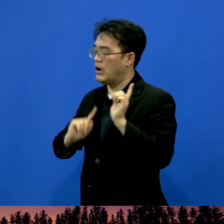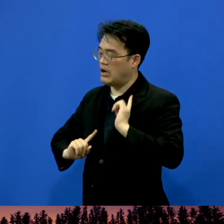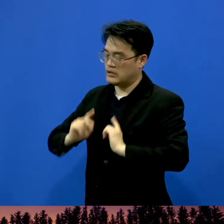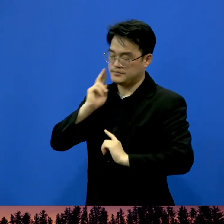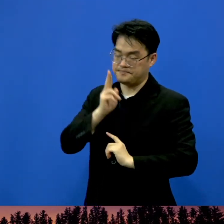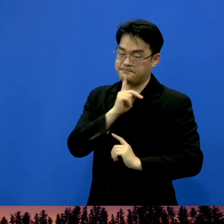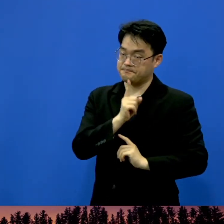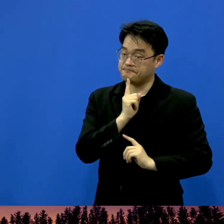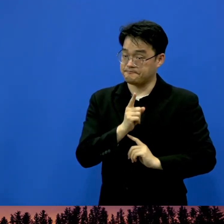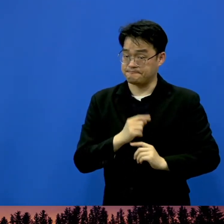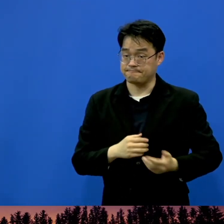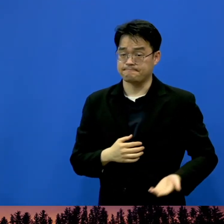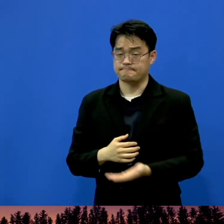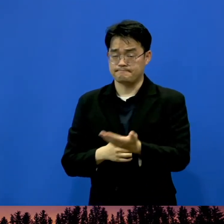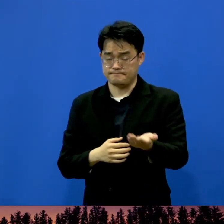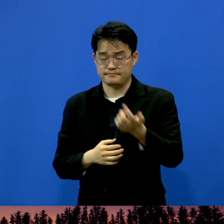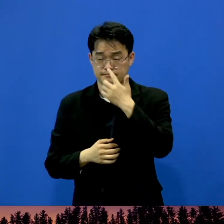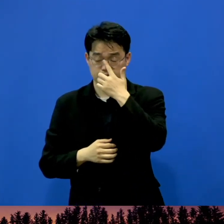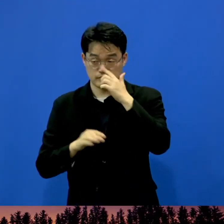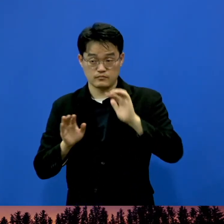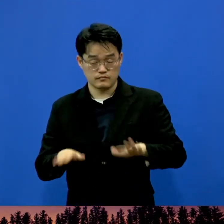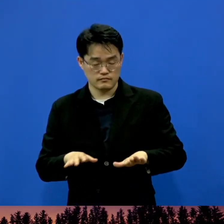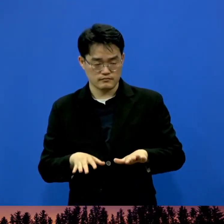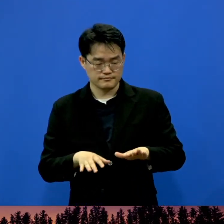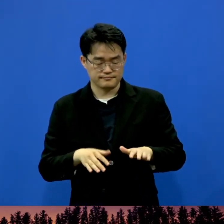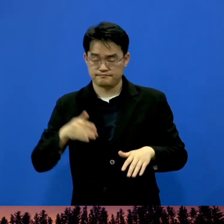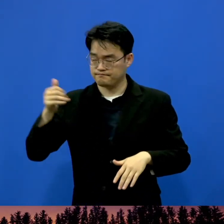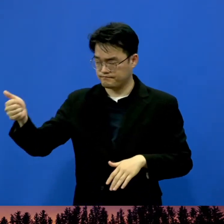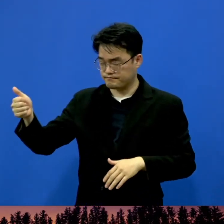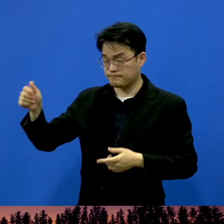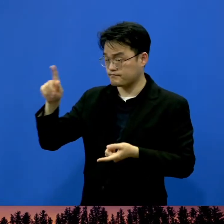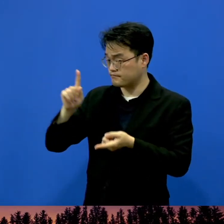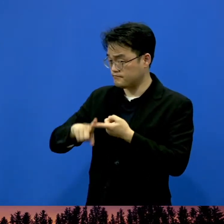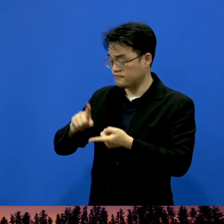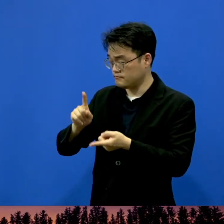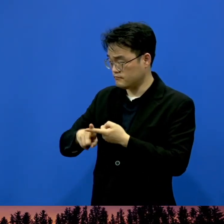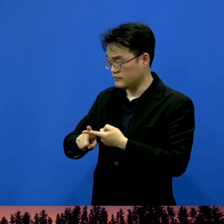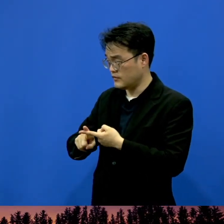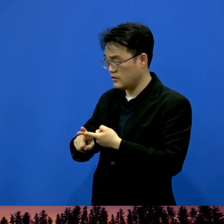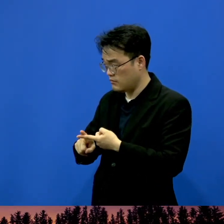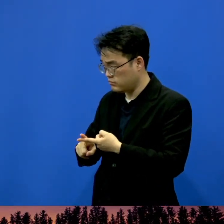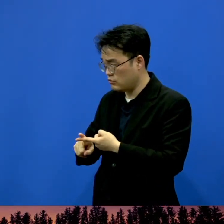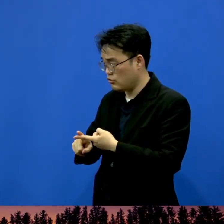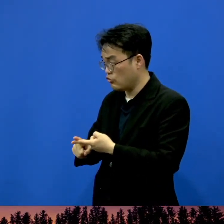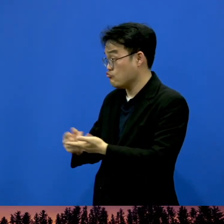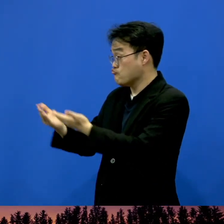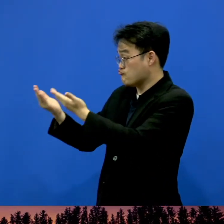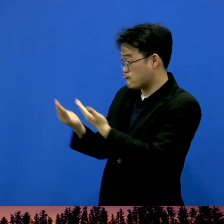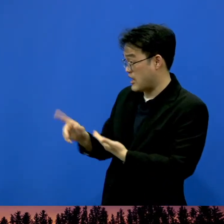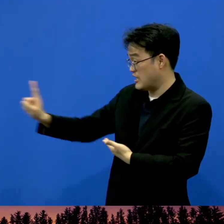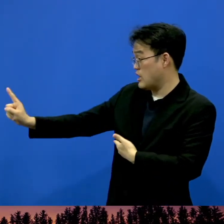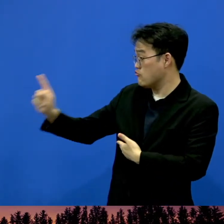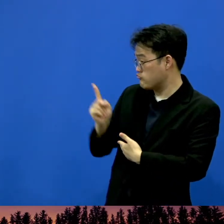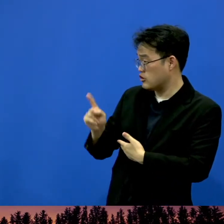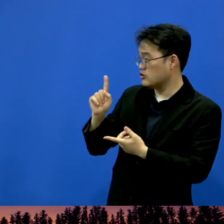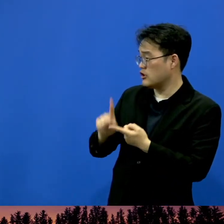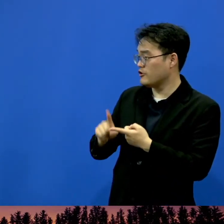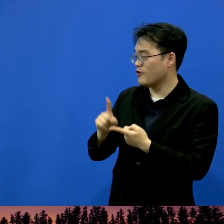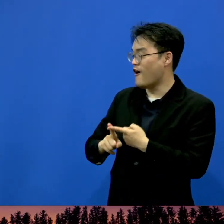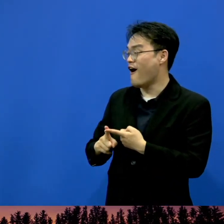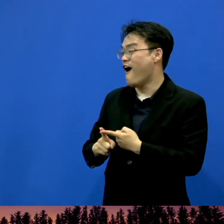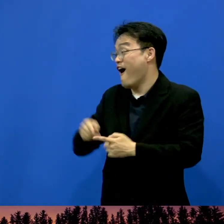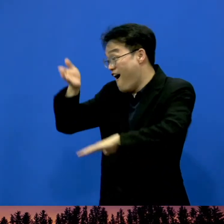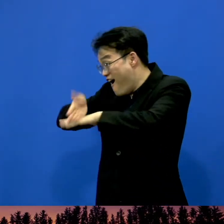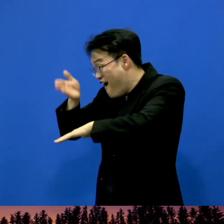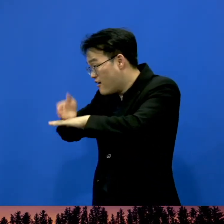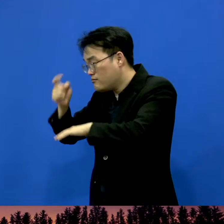오늘 여기에 보면 그런 주인에 대해서 베푼 것에 대해서 호감을 갖고 있지 않아요. $5, $2 받은 사람은